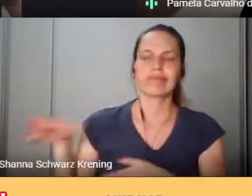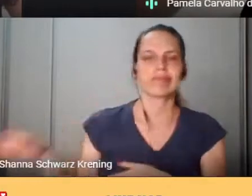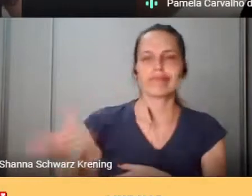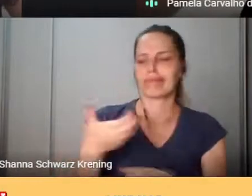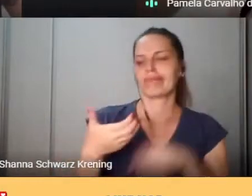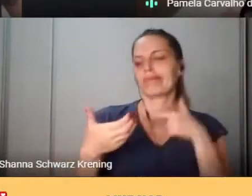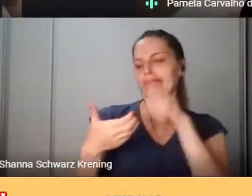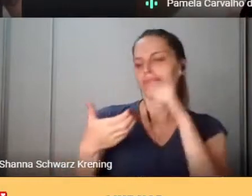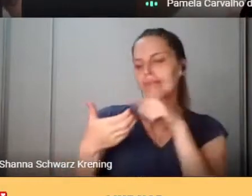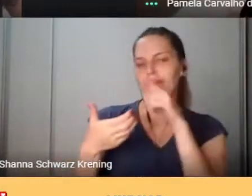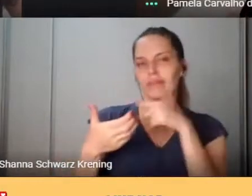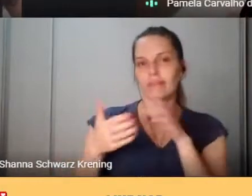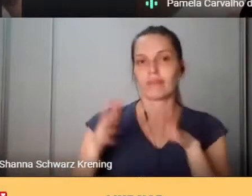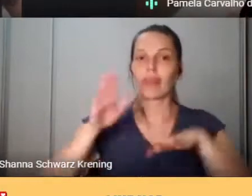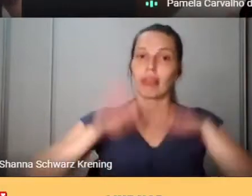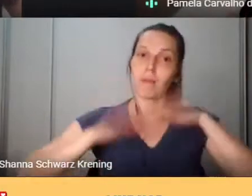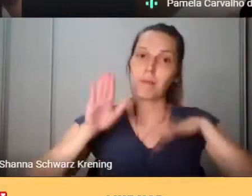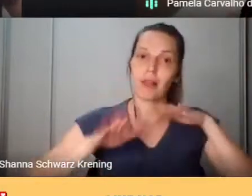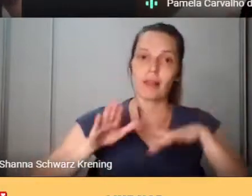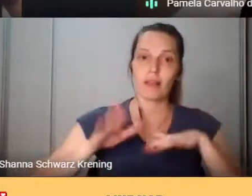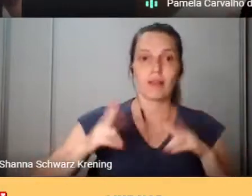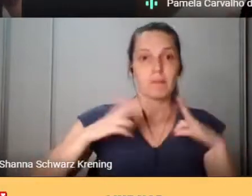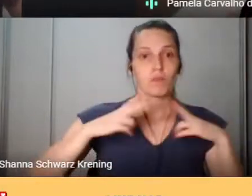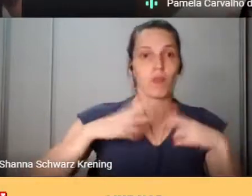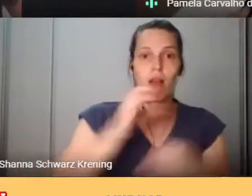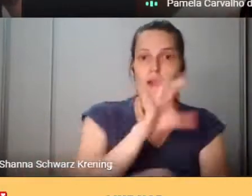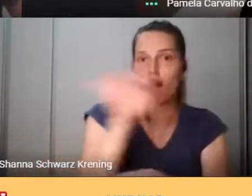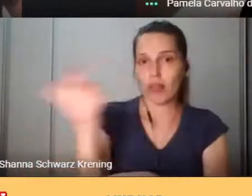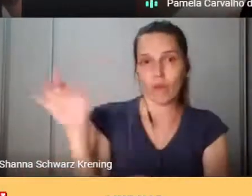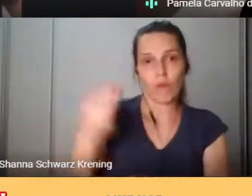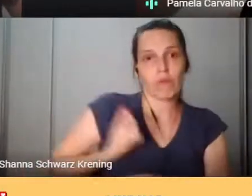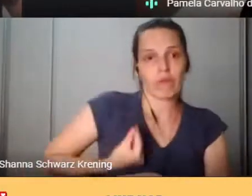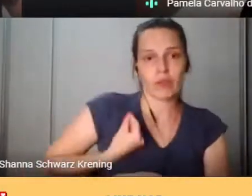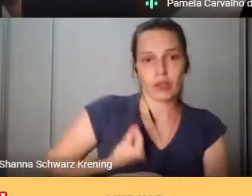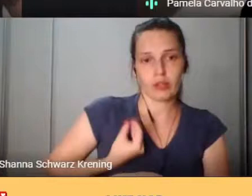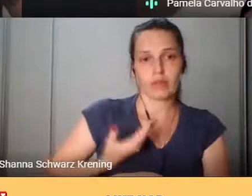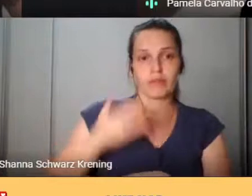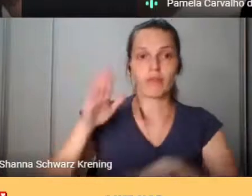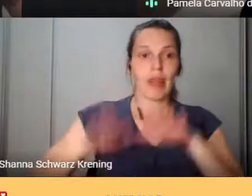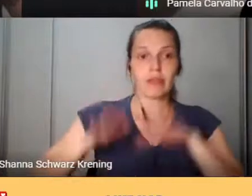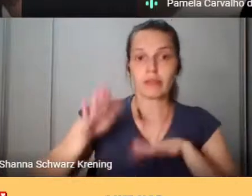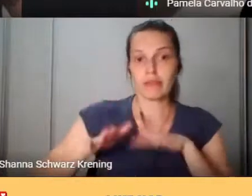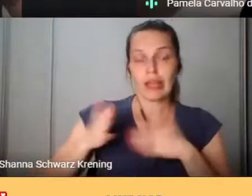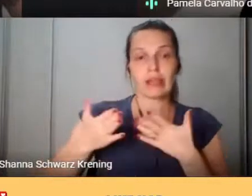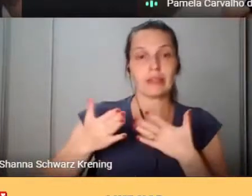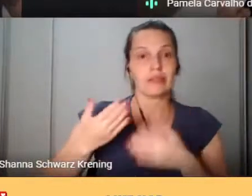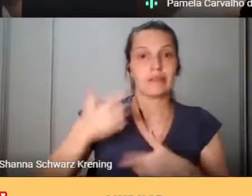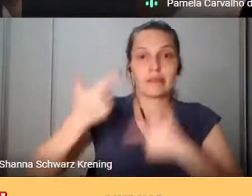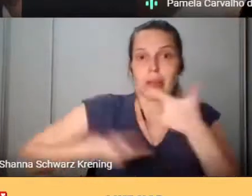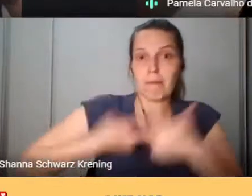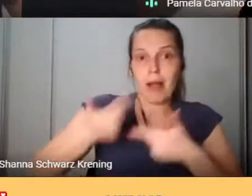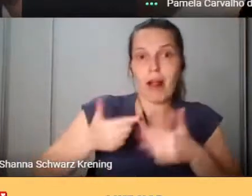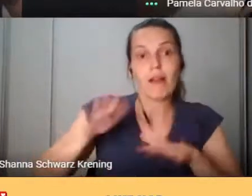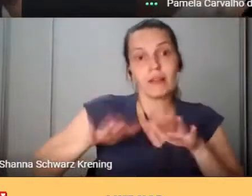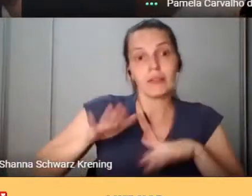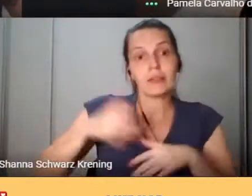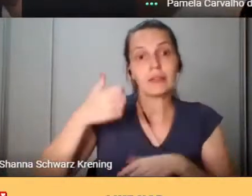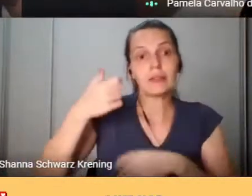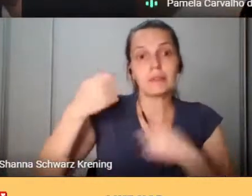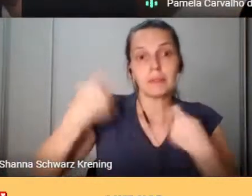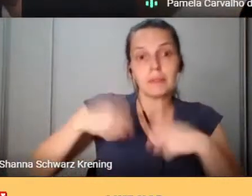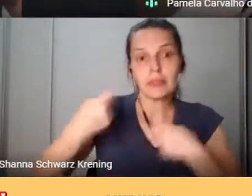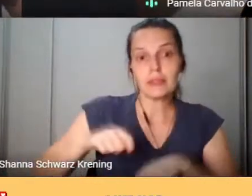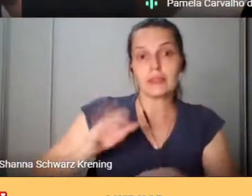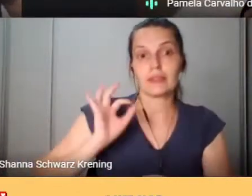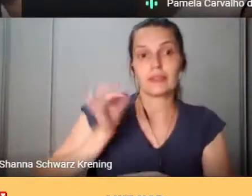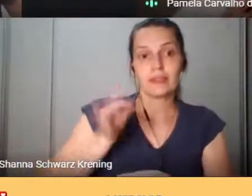da realidade, né? Quem mora sozinho, talvez seja mesmo a primeira janela que vai abrir, porque é ali que está os seus